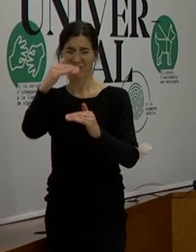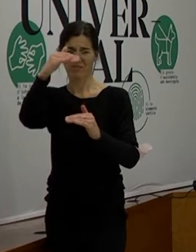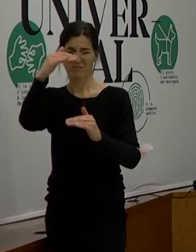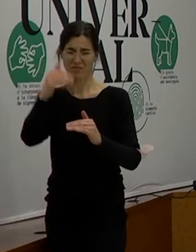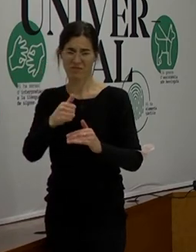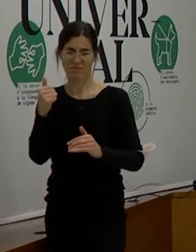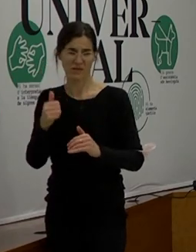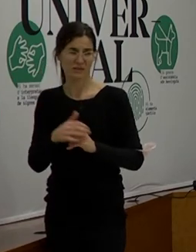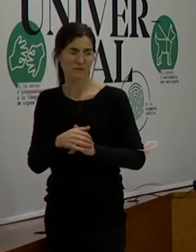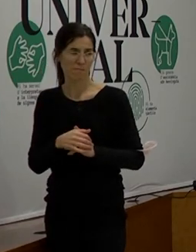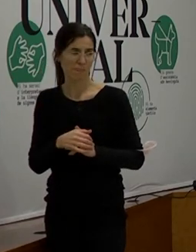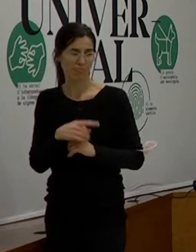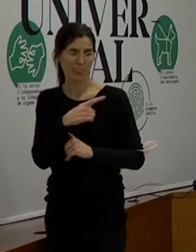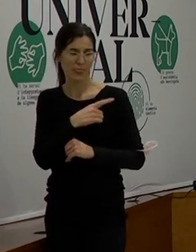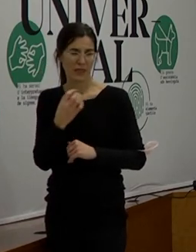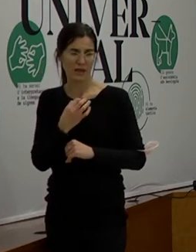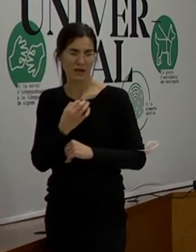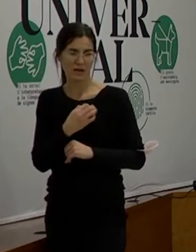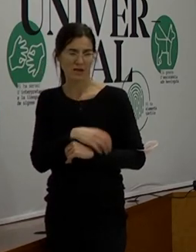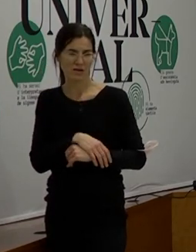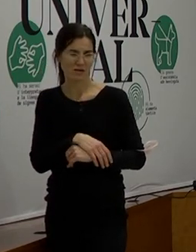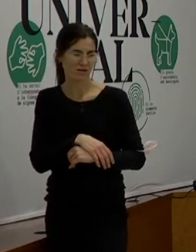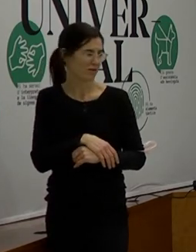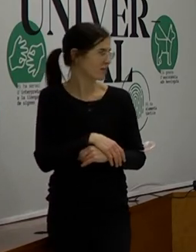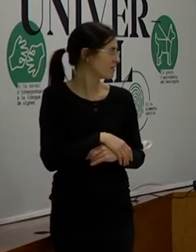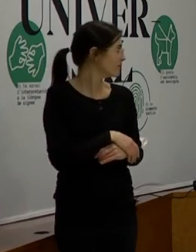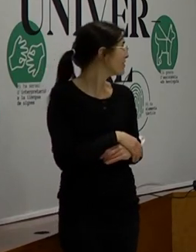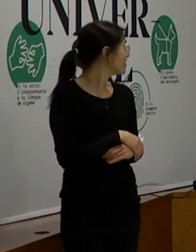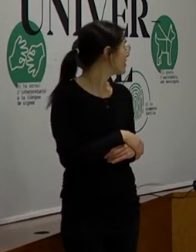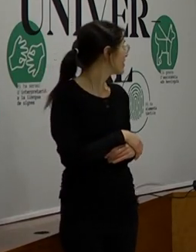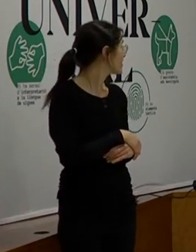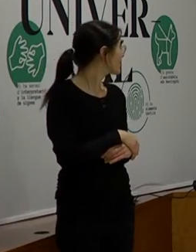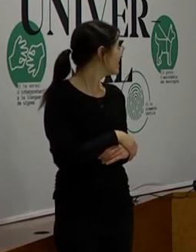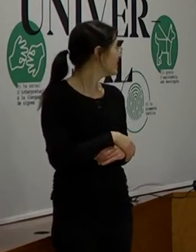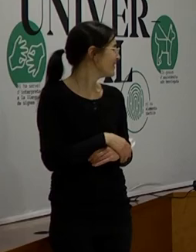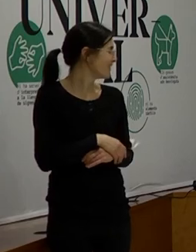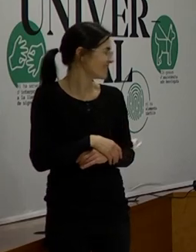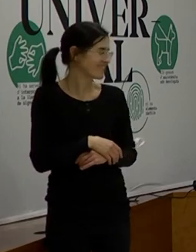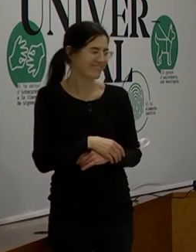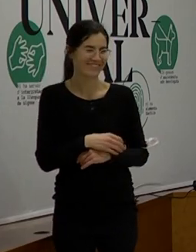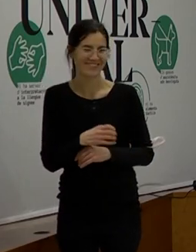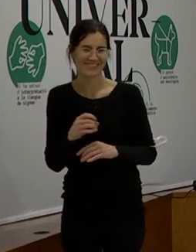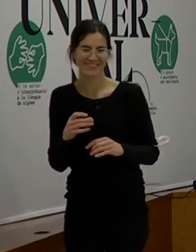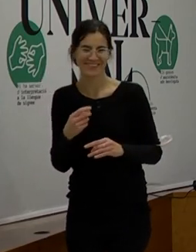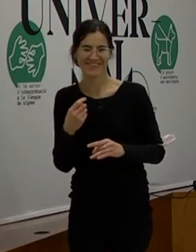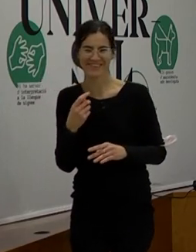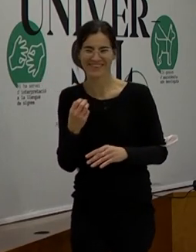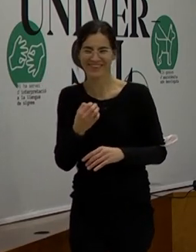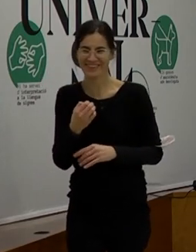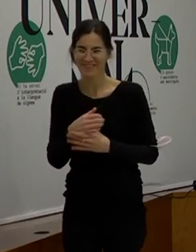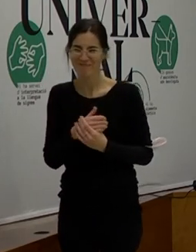¿vale? Això què és? Esto es... Hay que ser ágil, o sea, la mínima, ay, me fui, ¿vale?